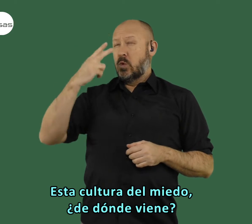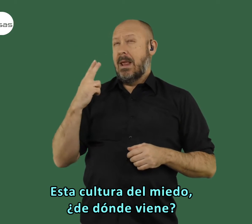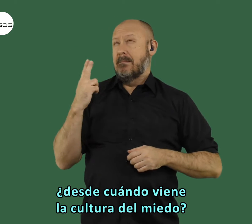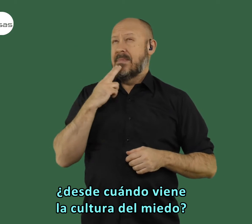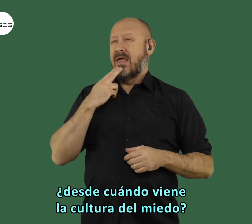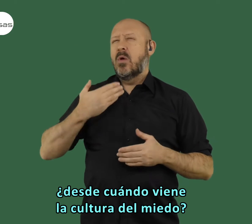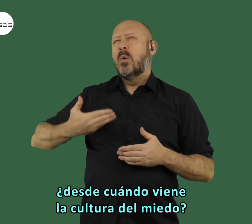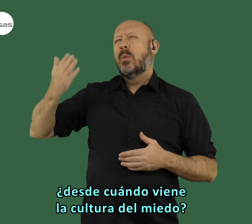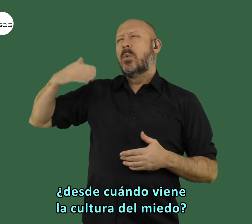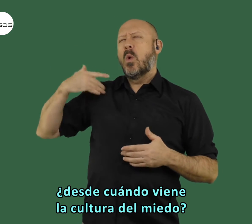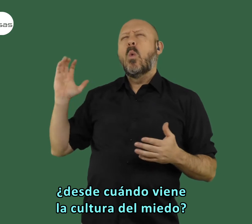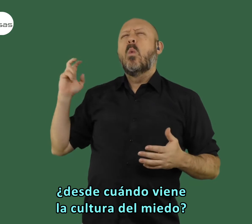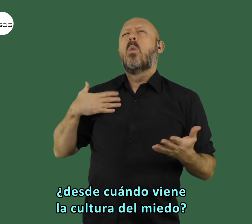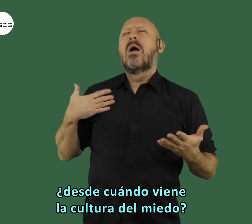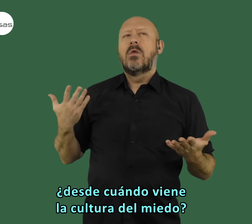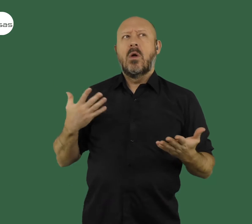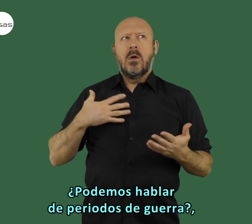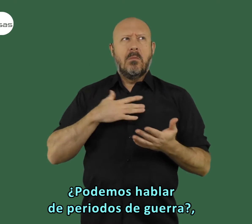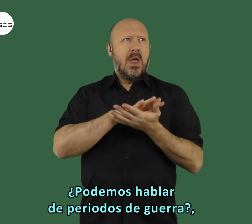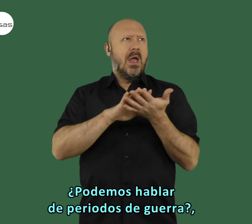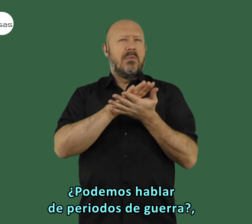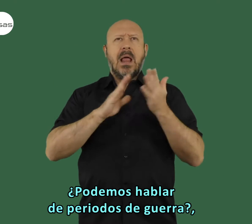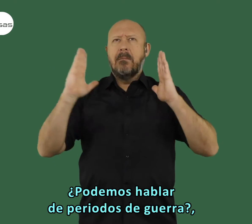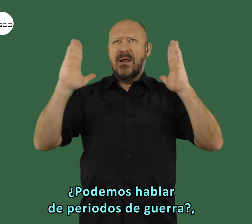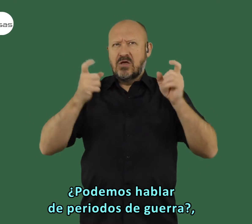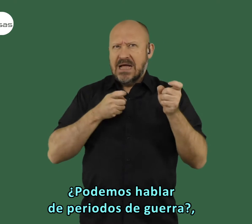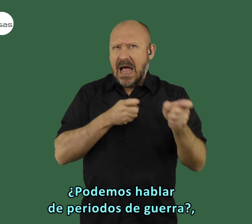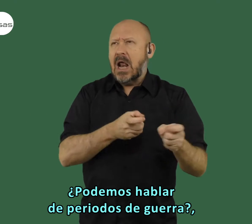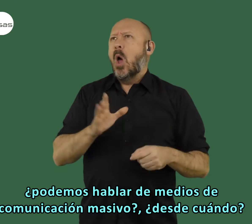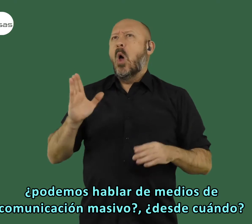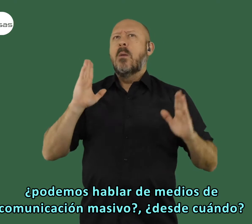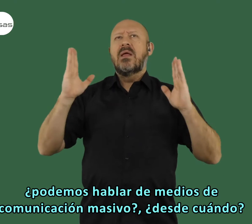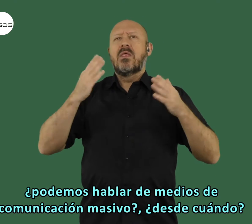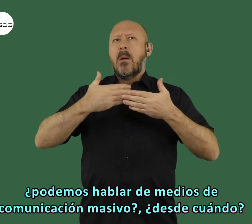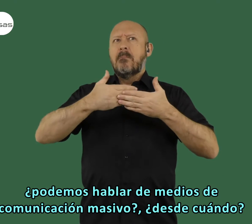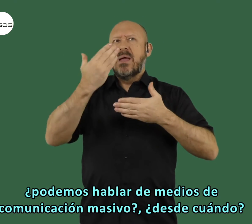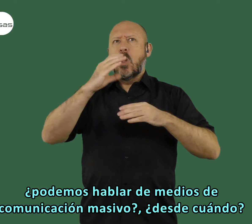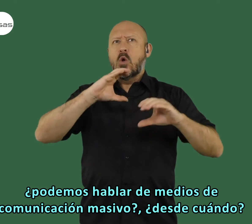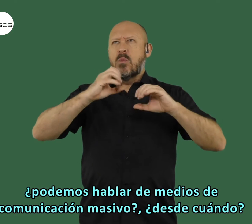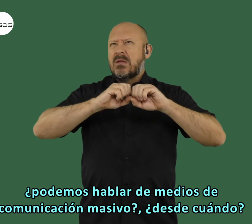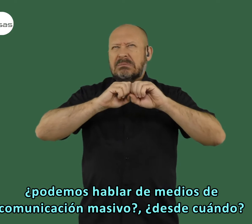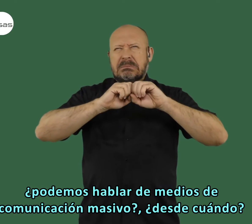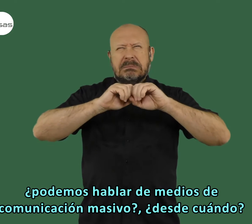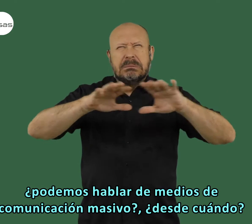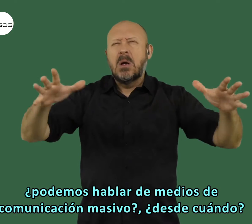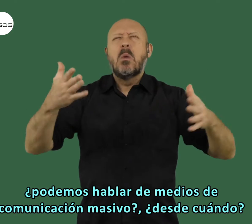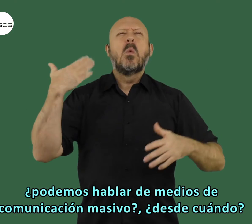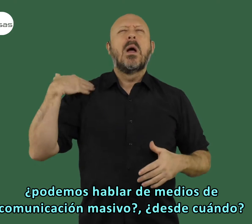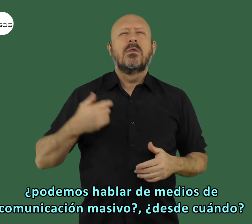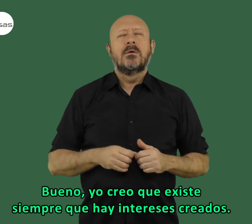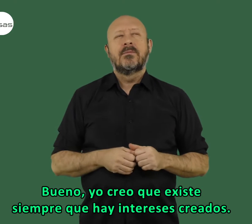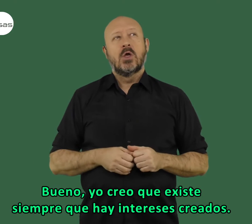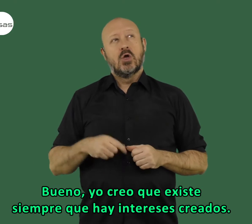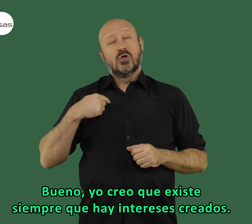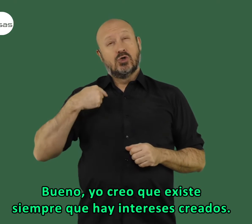de dónde viene? ¿Desde cuándo viene la cultura del miedo? ¿Podemos hablar de periodos de guerra? ¿Podemos hablar de medios de comunicación masivo? ¿Desde